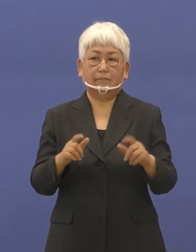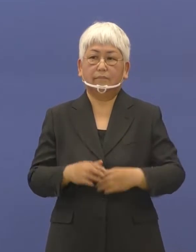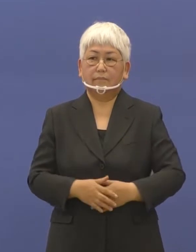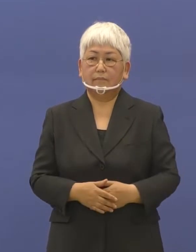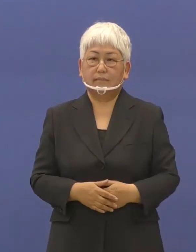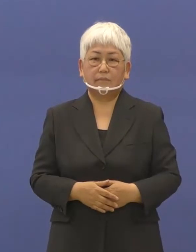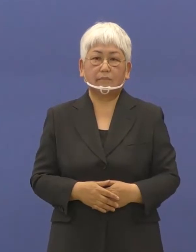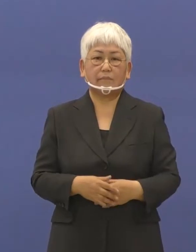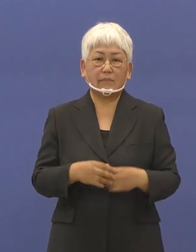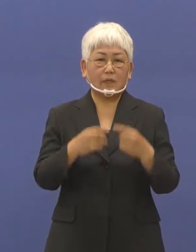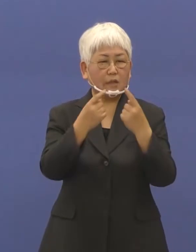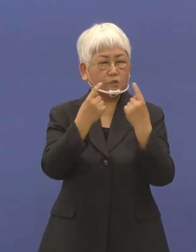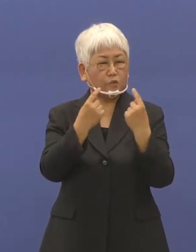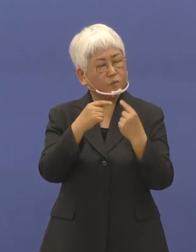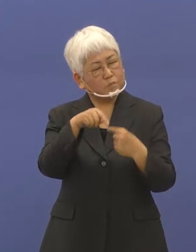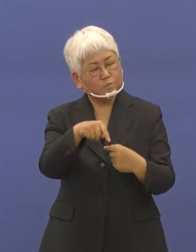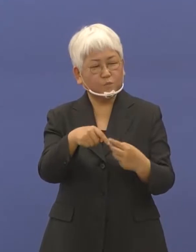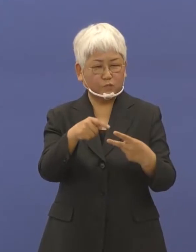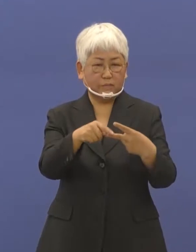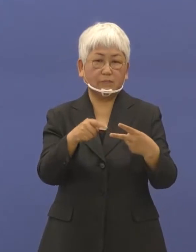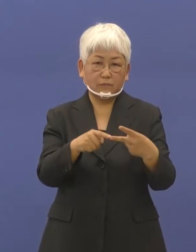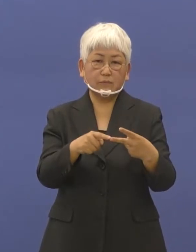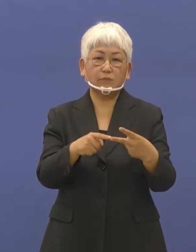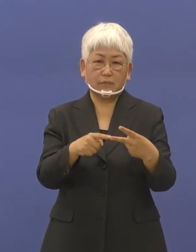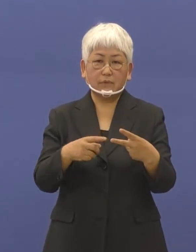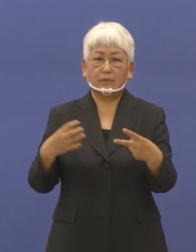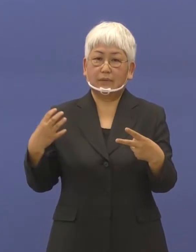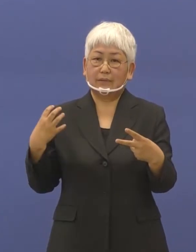それぞれちょっと手元に資料はないので、担当